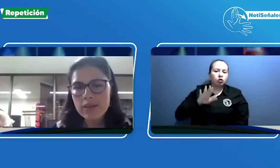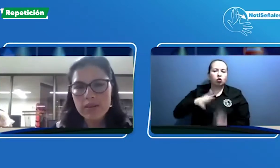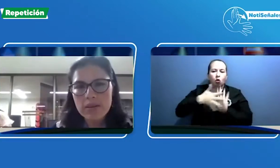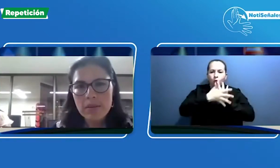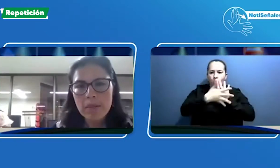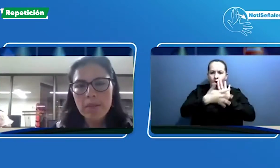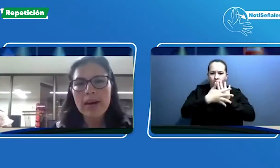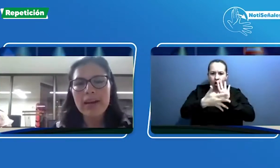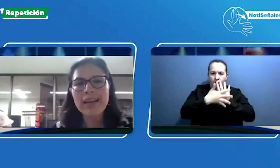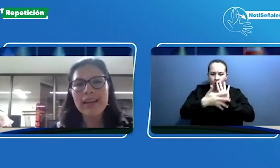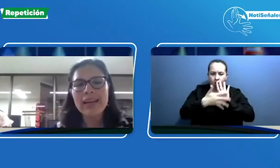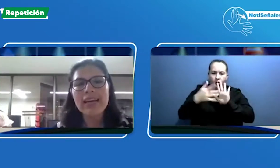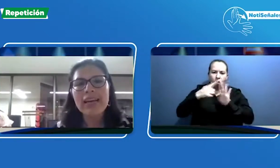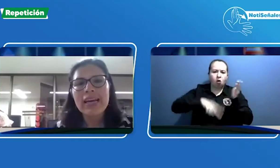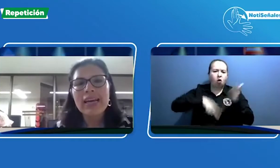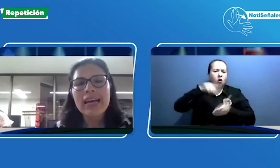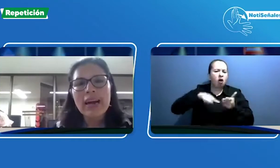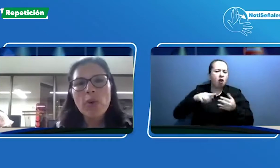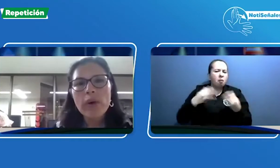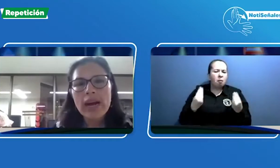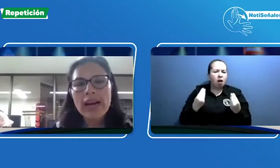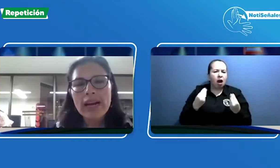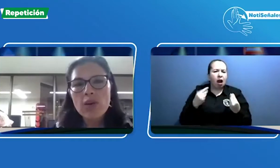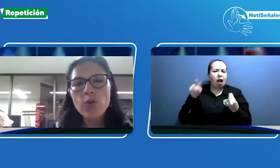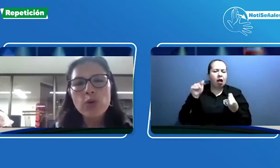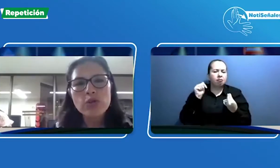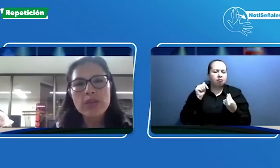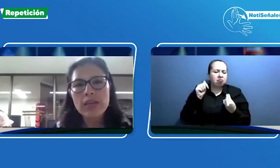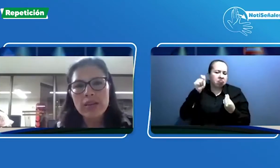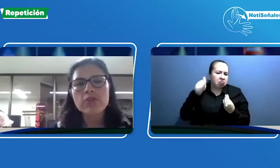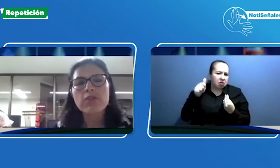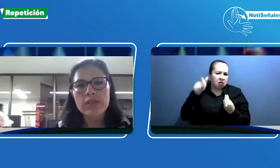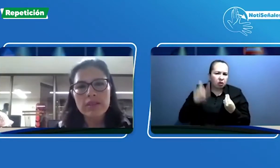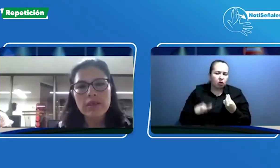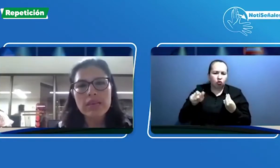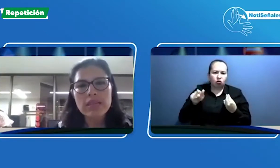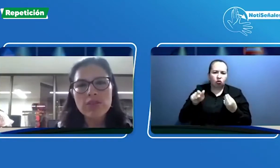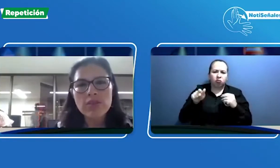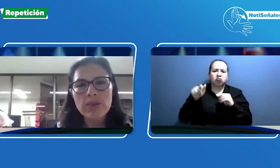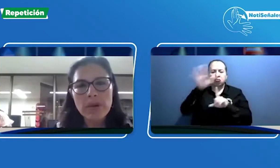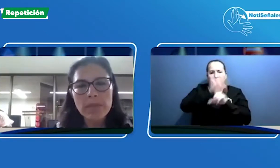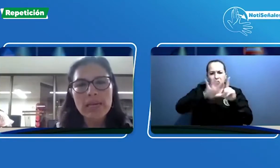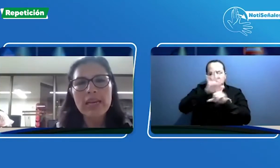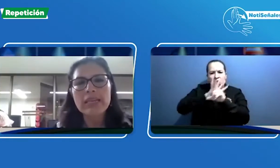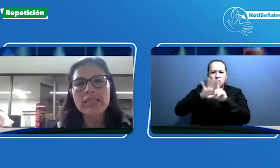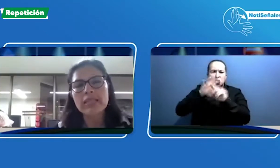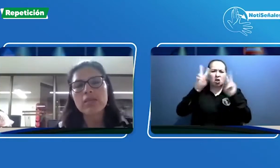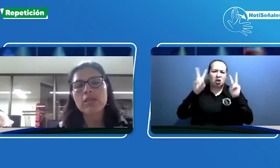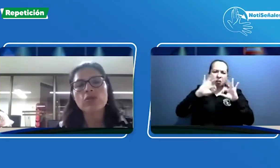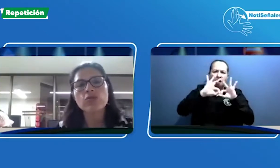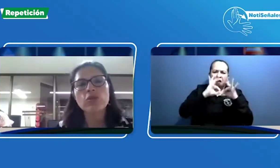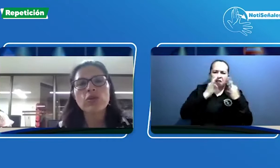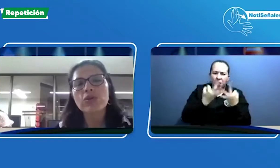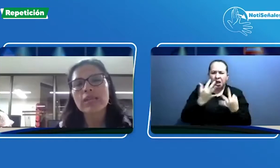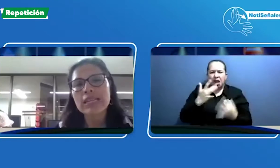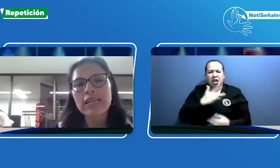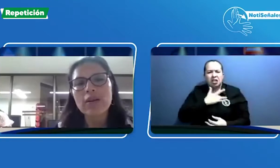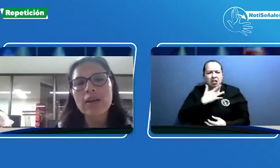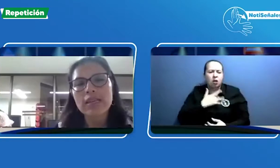para que elaborara unos videos efectivamente sobre familias, sentimientos,